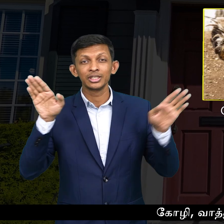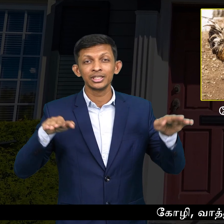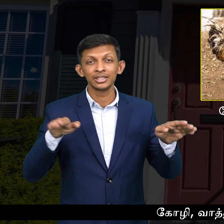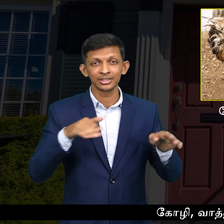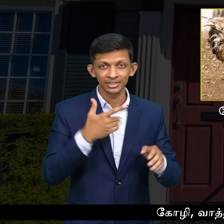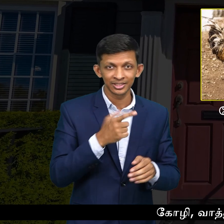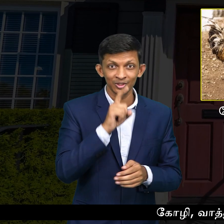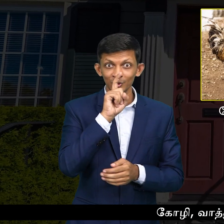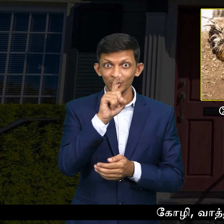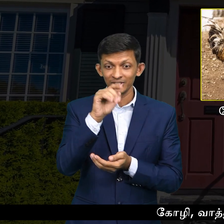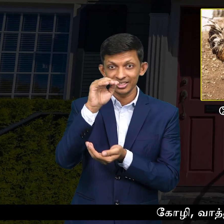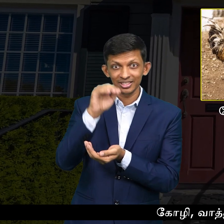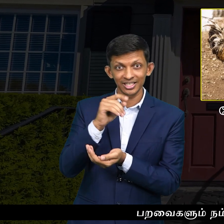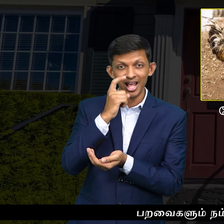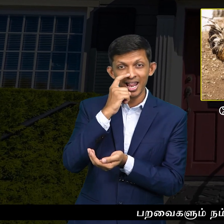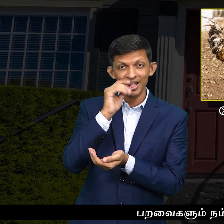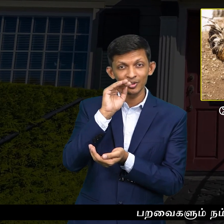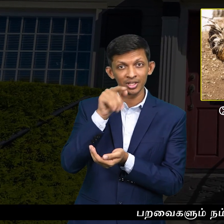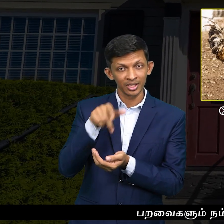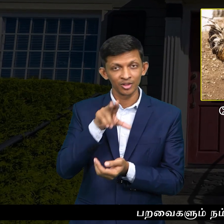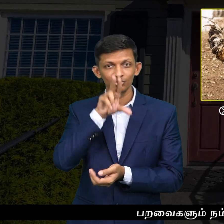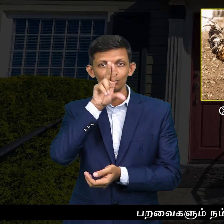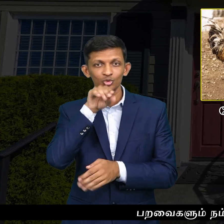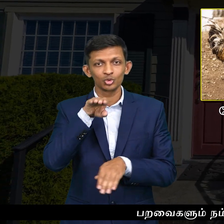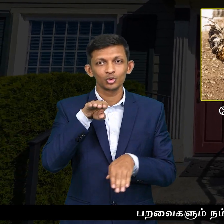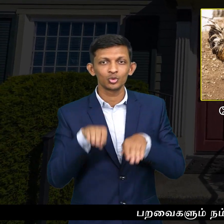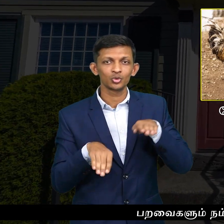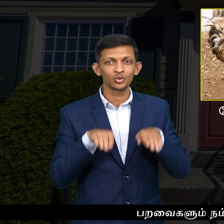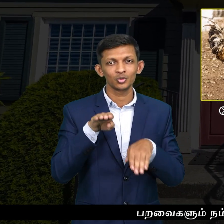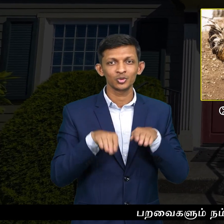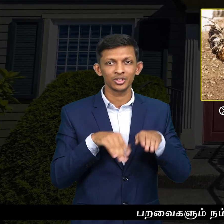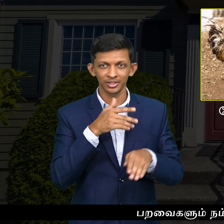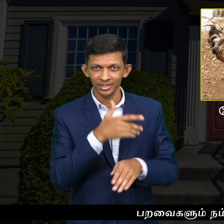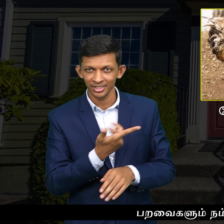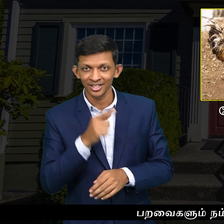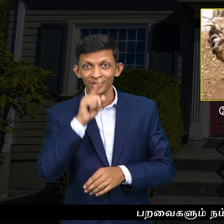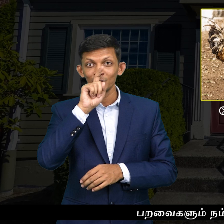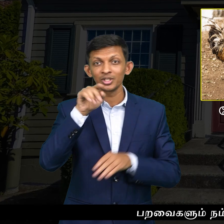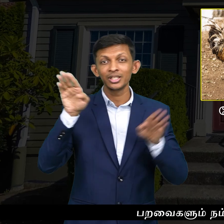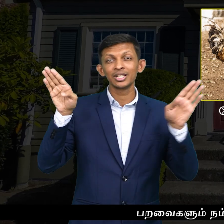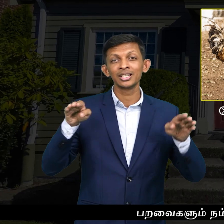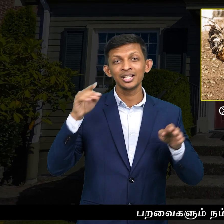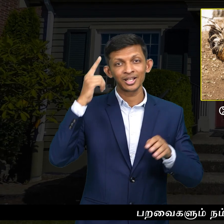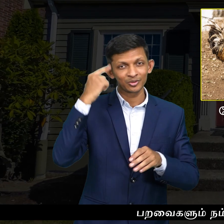கோழி, வாத்து, புறா போன்ற பறவைகளும் நம்முடன் வாழ்கின்றன.